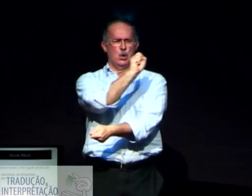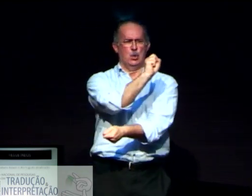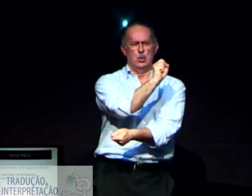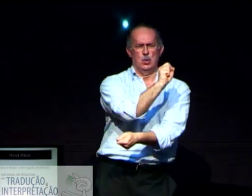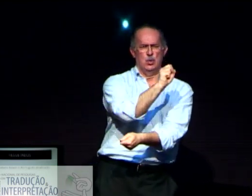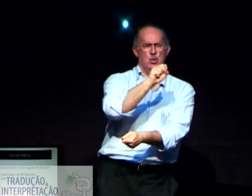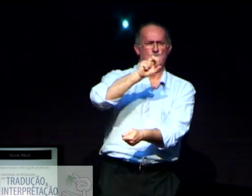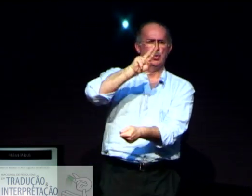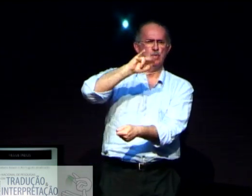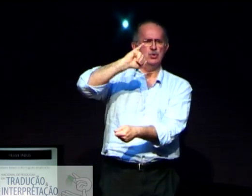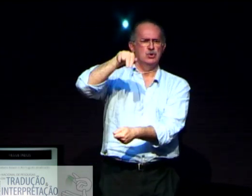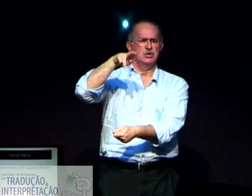alguns sinais.